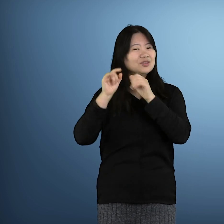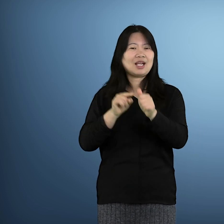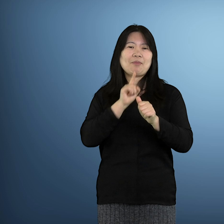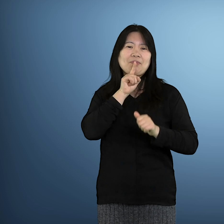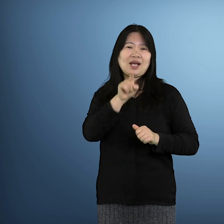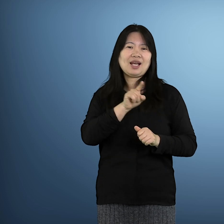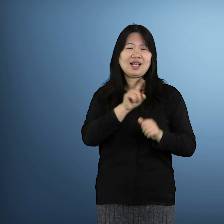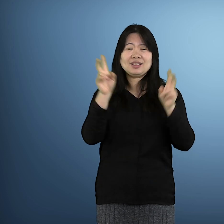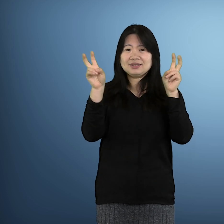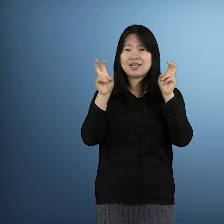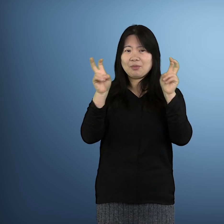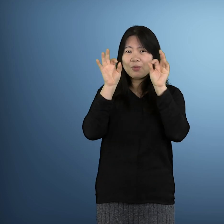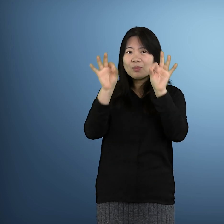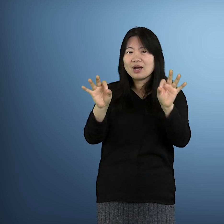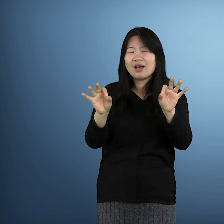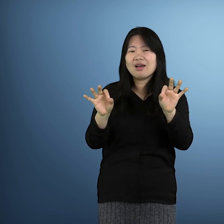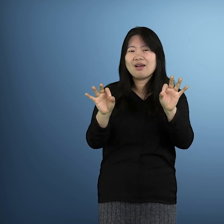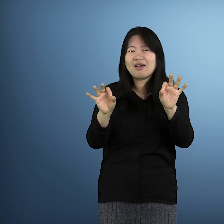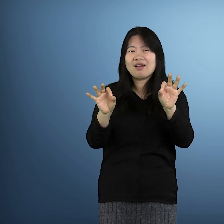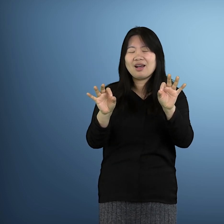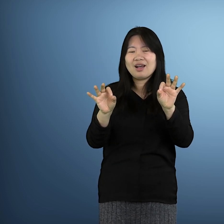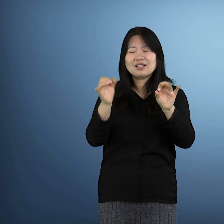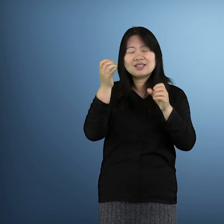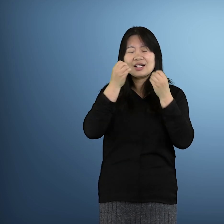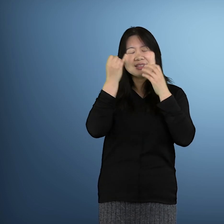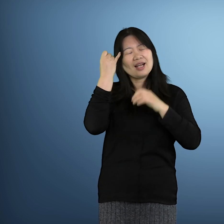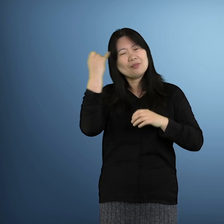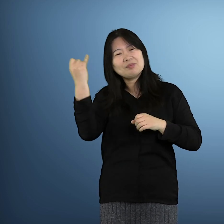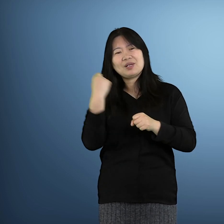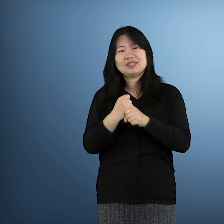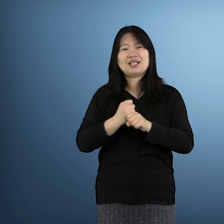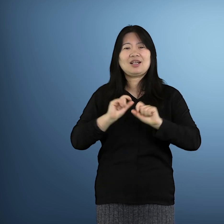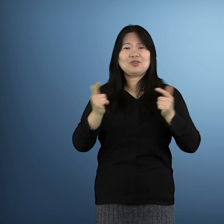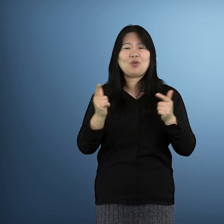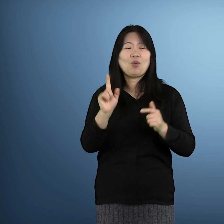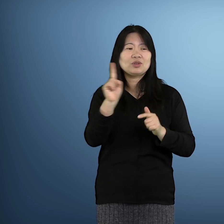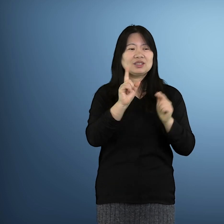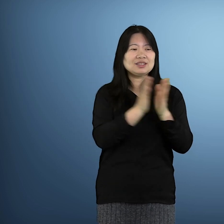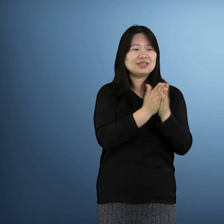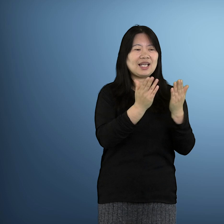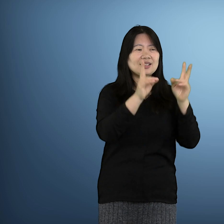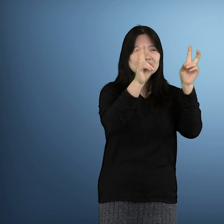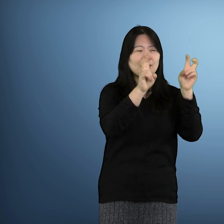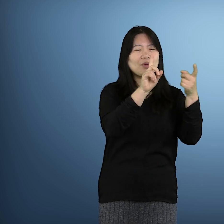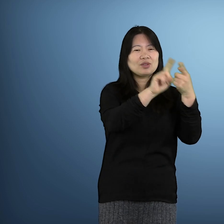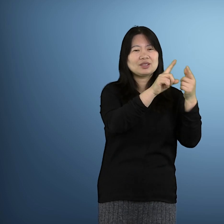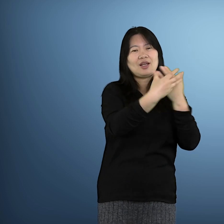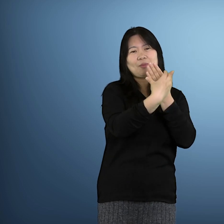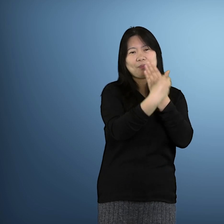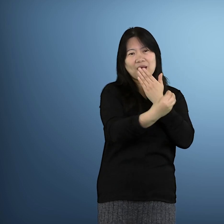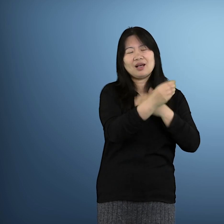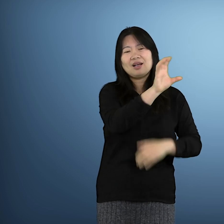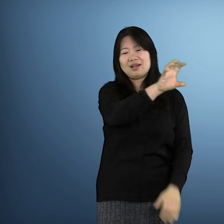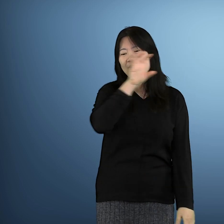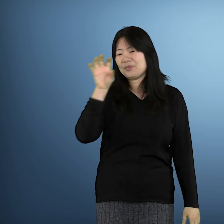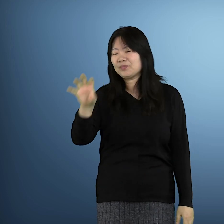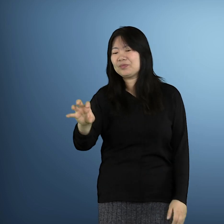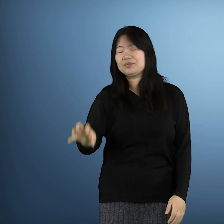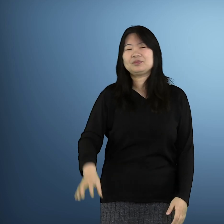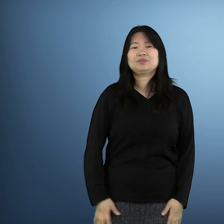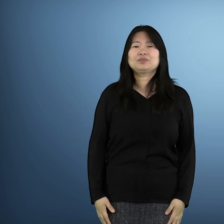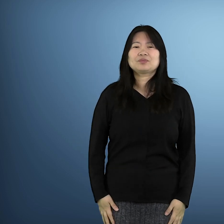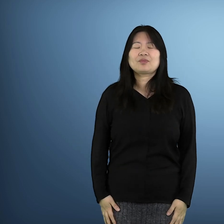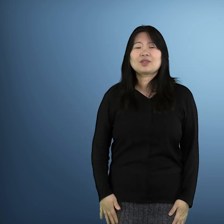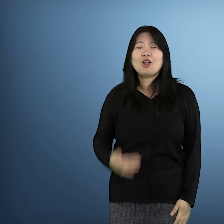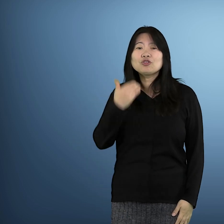사실 이 제목은 제가 이렇게 창안한 제목은 아니고 어느 책 제목을 그대로 카피한 겁니다.